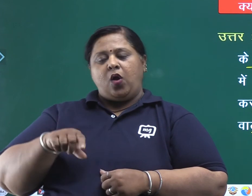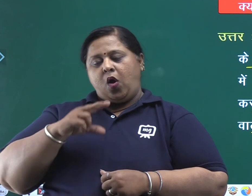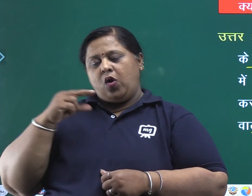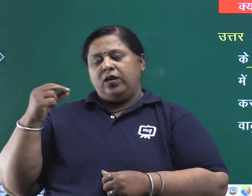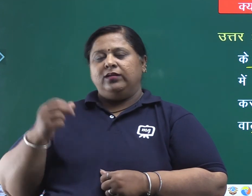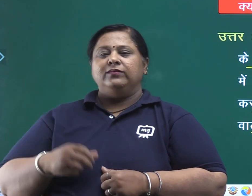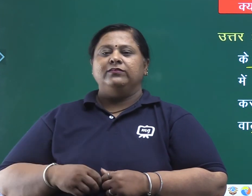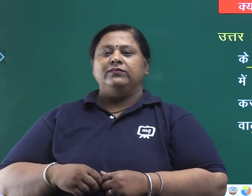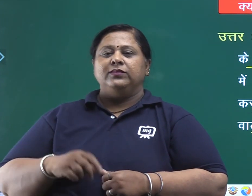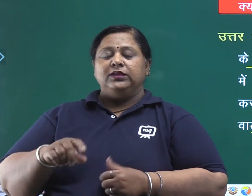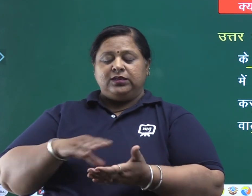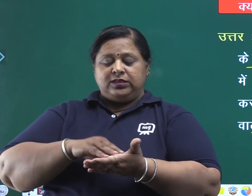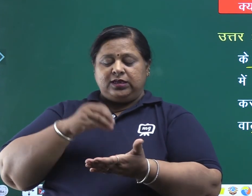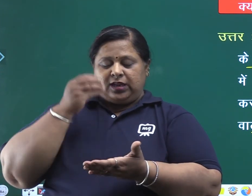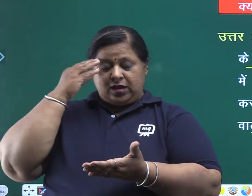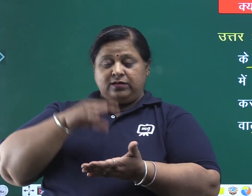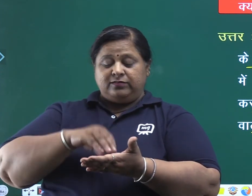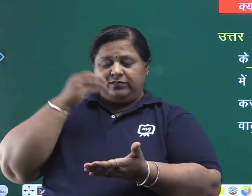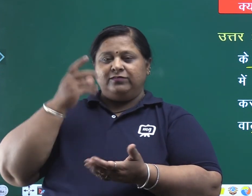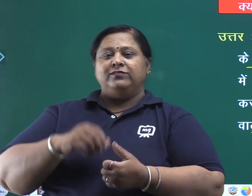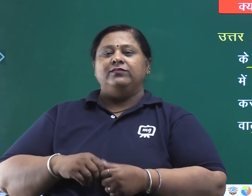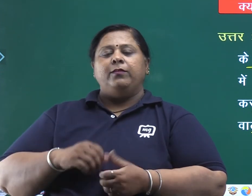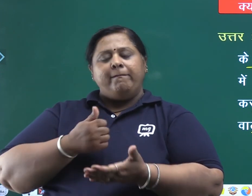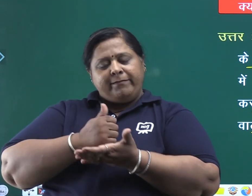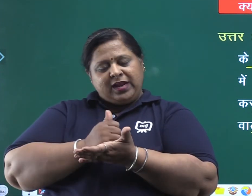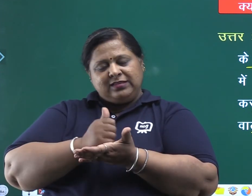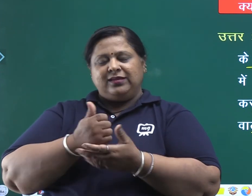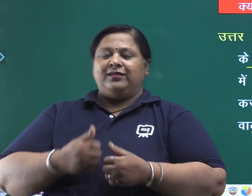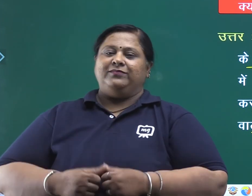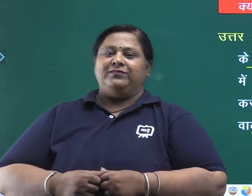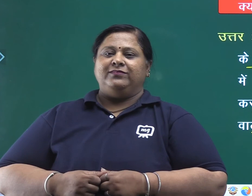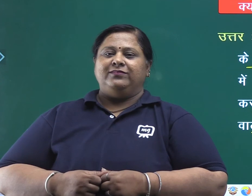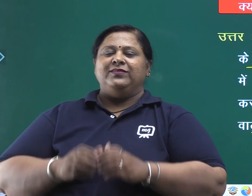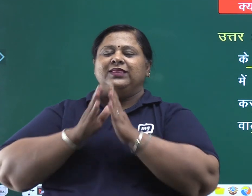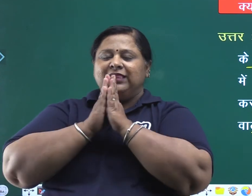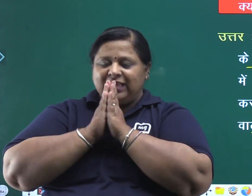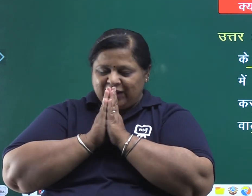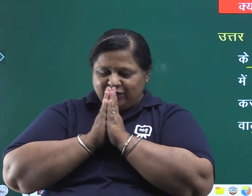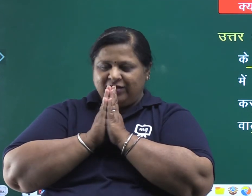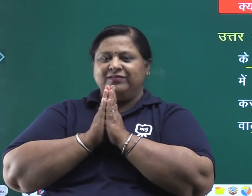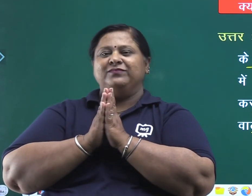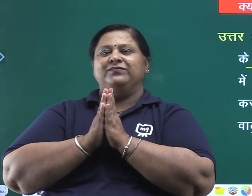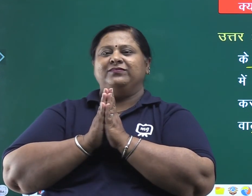और सीखने का प्रयास करें। धन्यवाद।